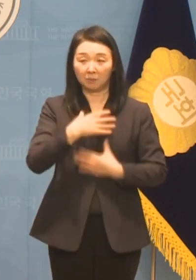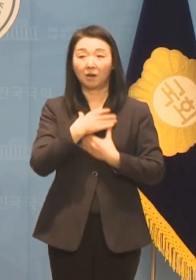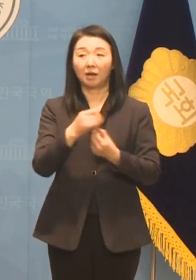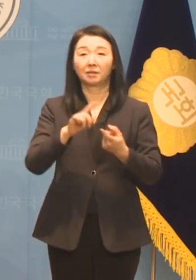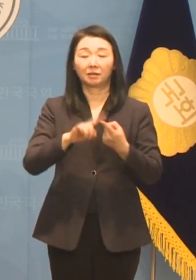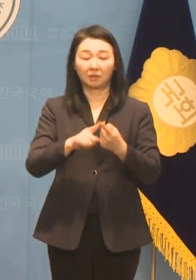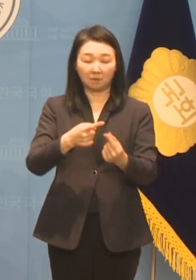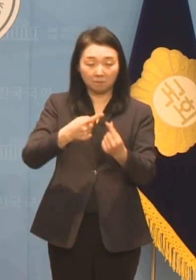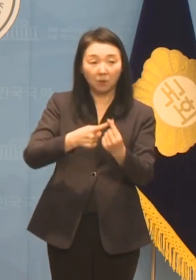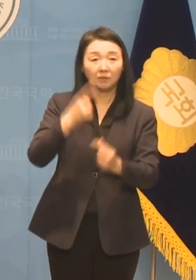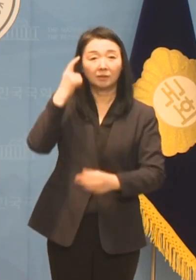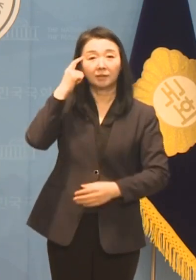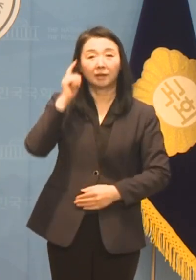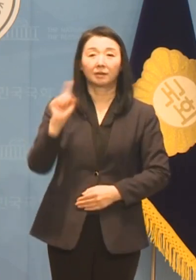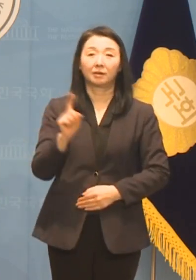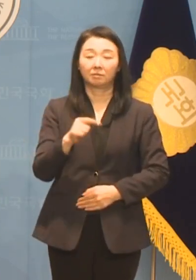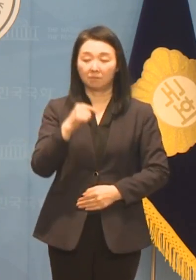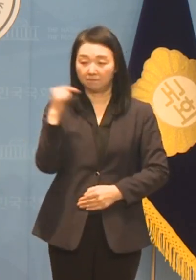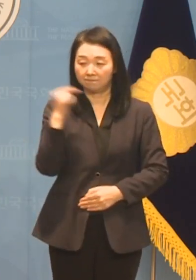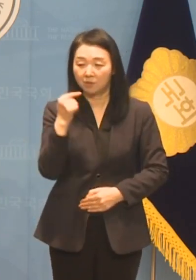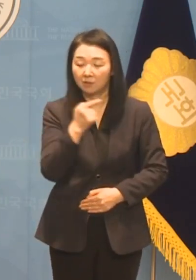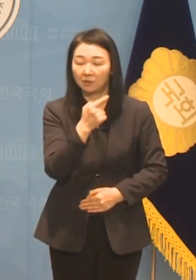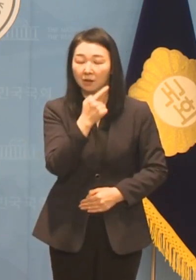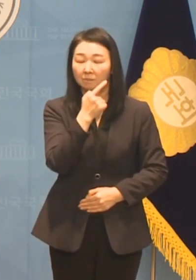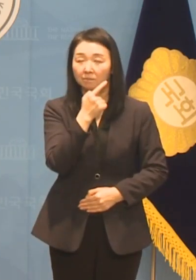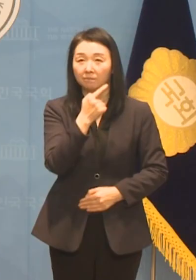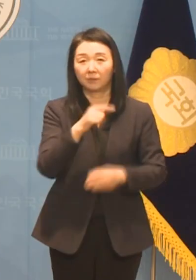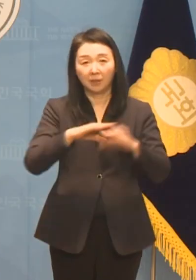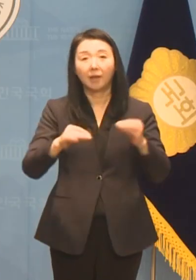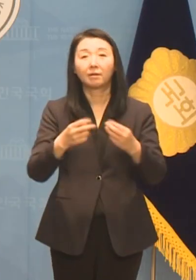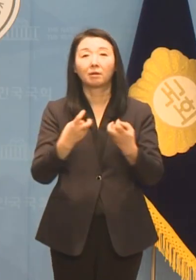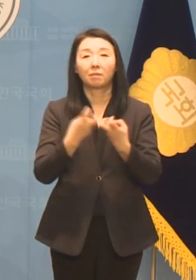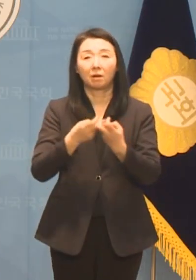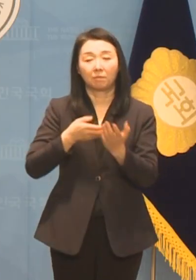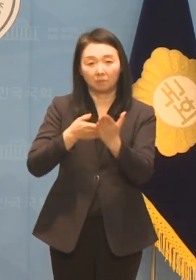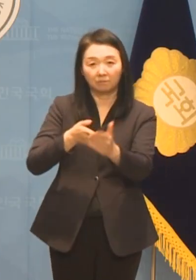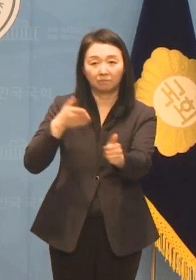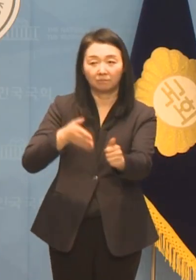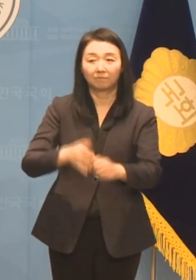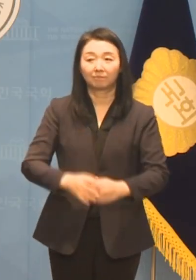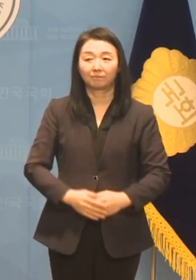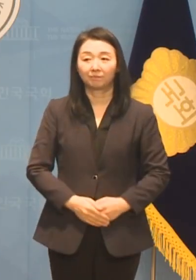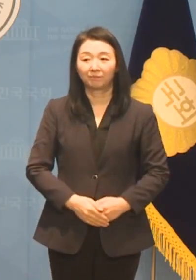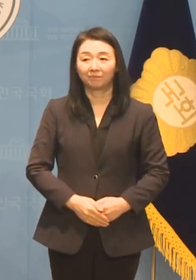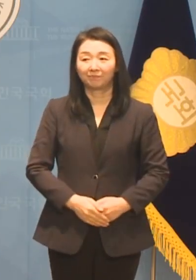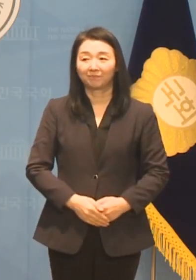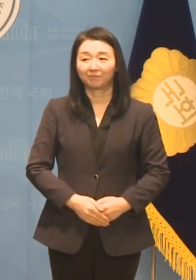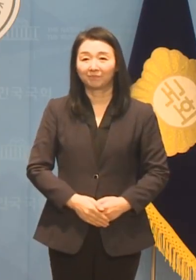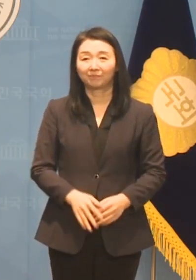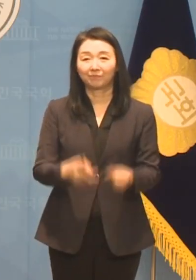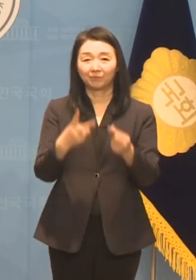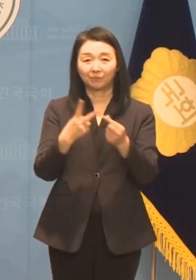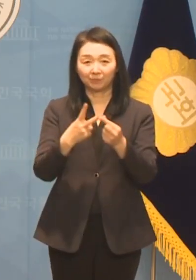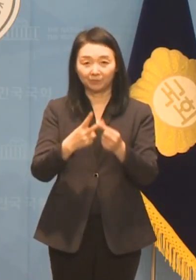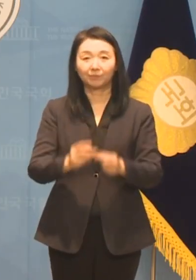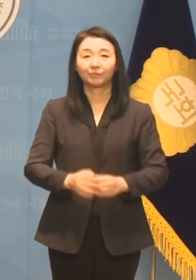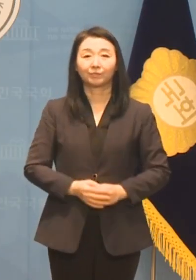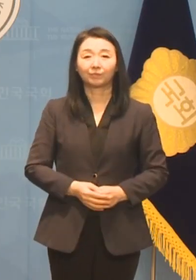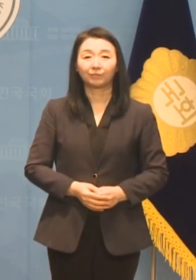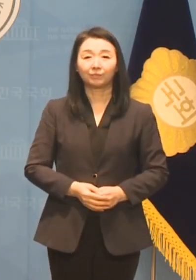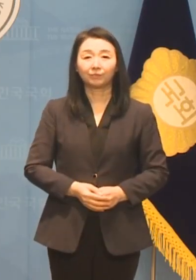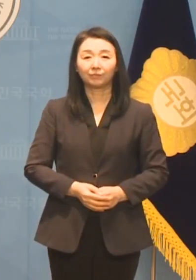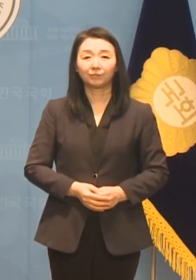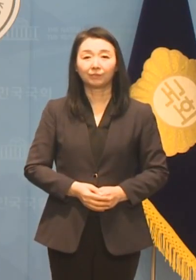안전을 최우선으로 하는 철저한 대책을 마련하길 강력히 촉구합니다. 두 번째 브리핑